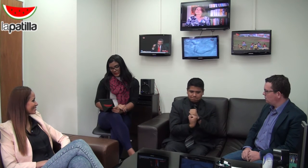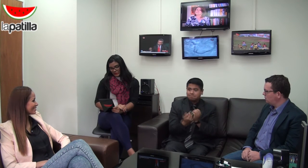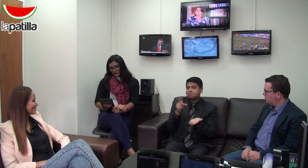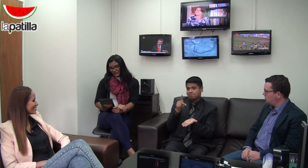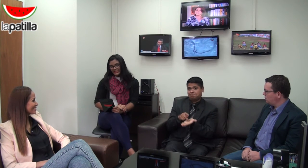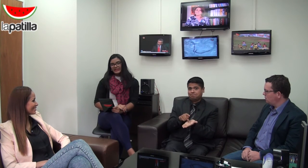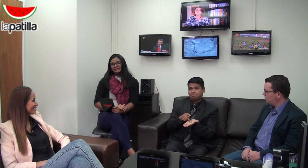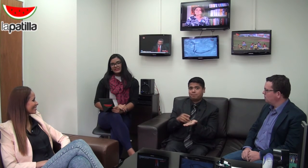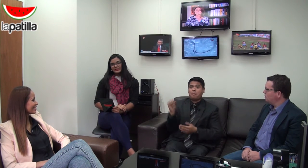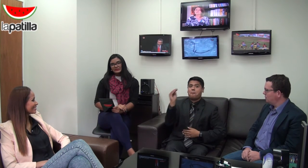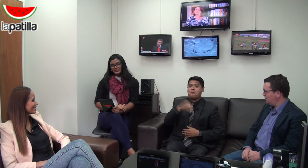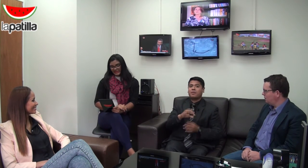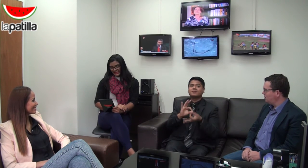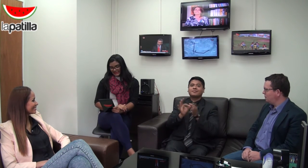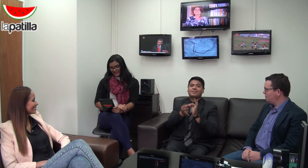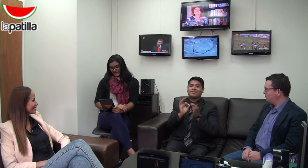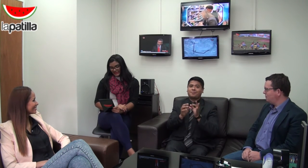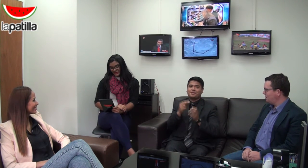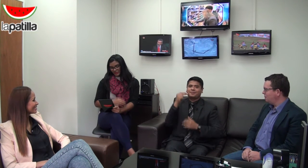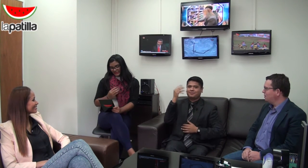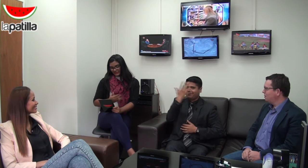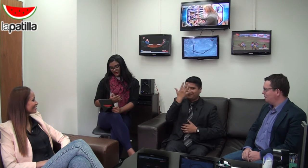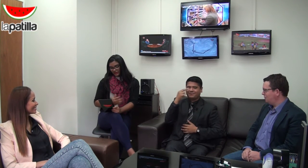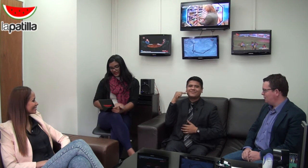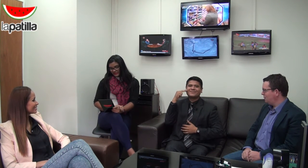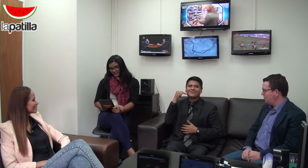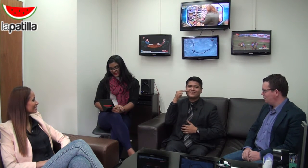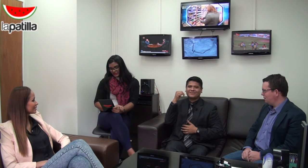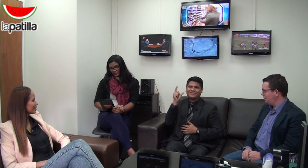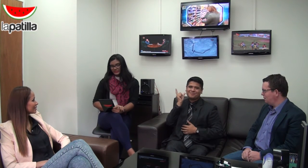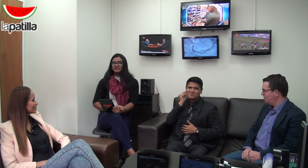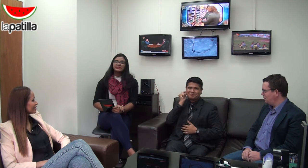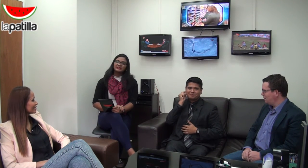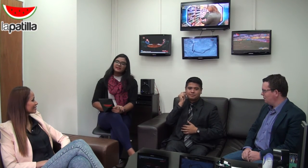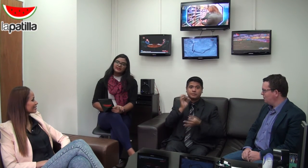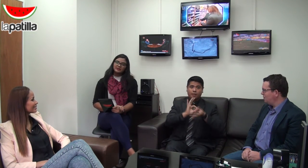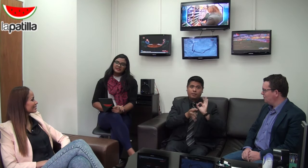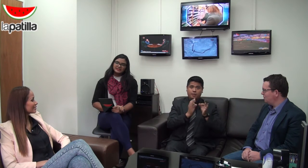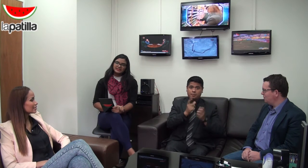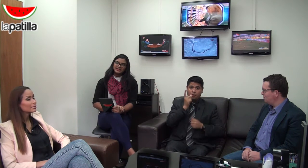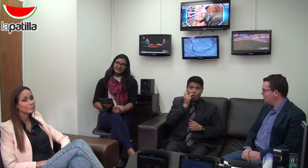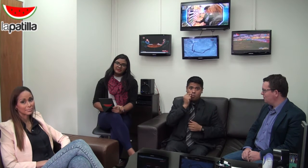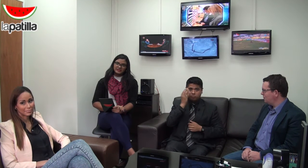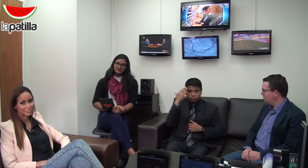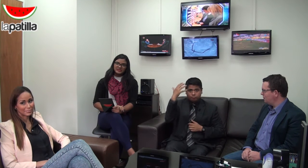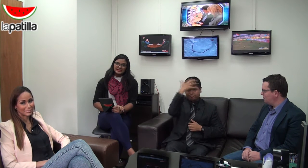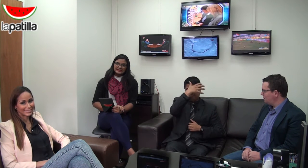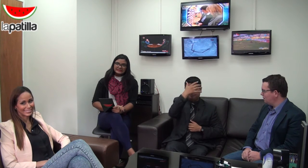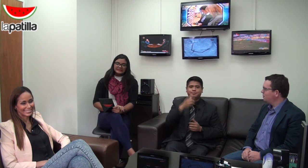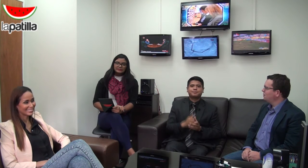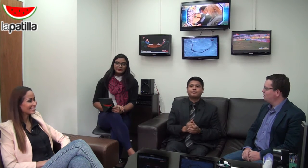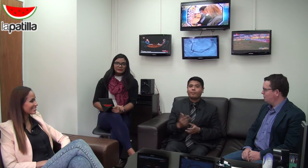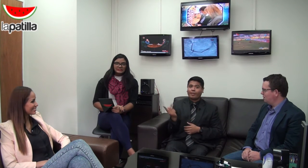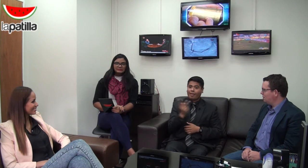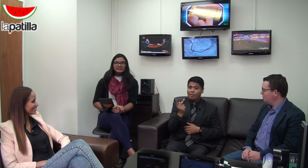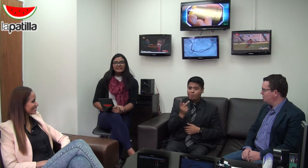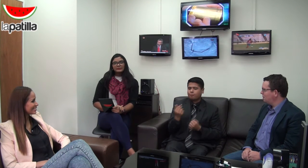Corro y a Armando González, quienes nos prestaron hoy el servicio como intérpretes de lengua de señas en Venezuela. Por último, queremos